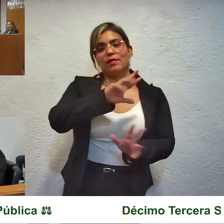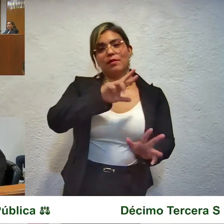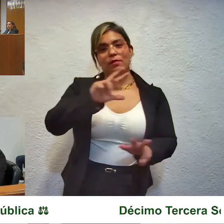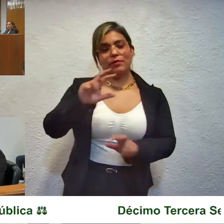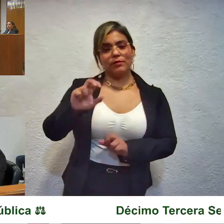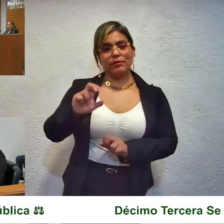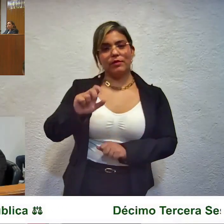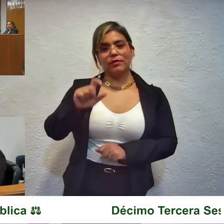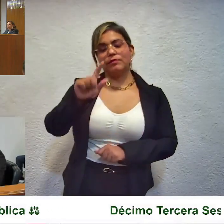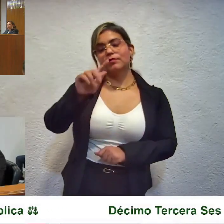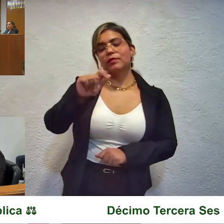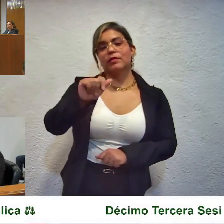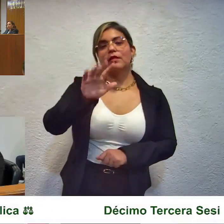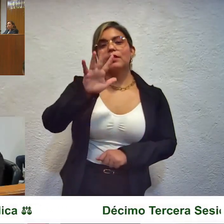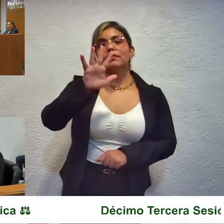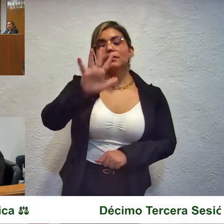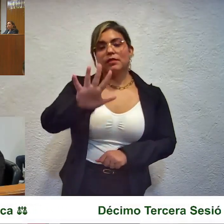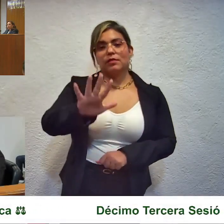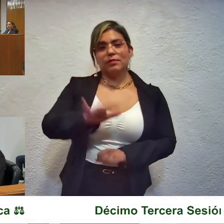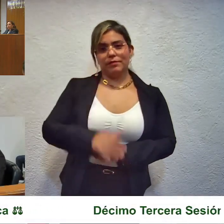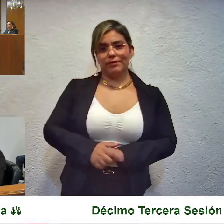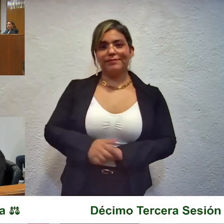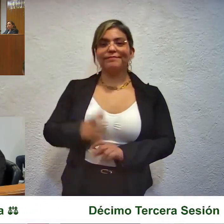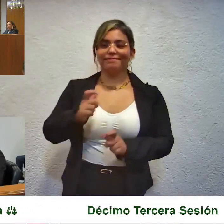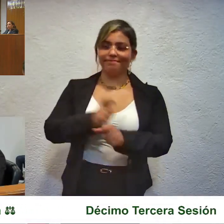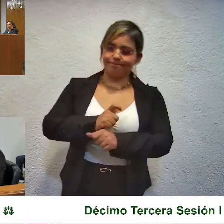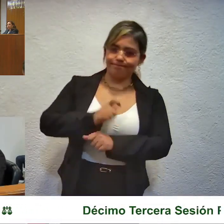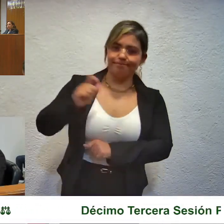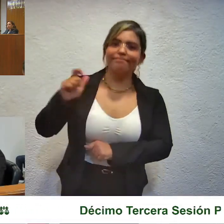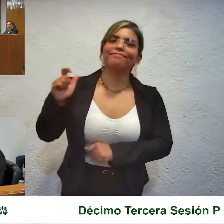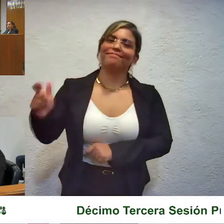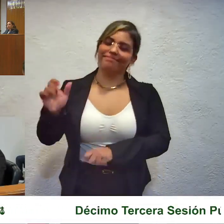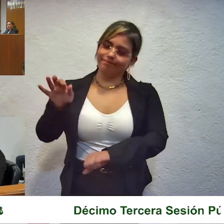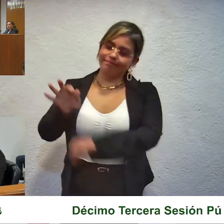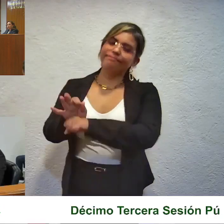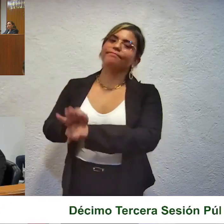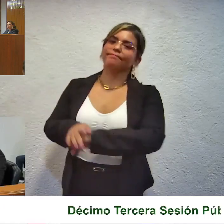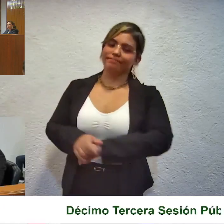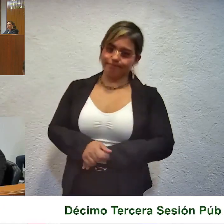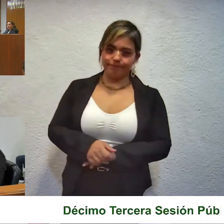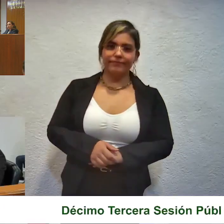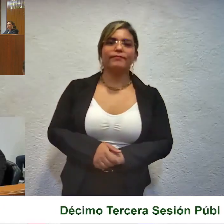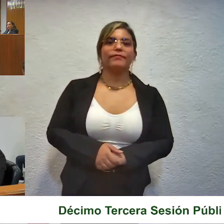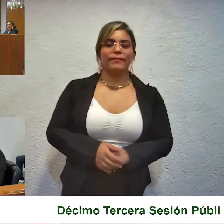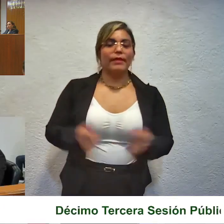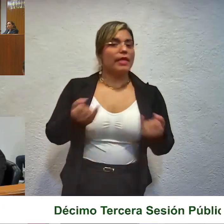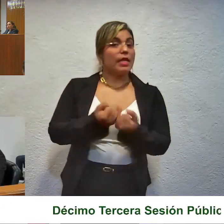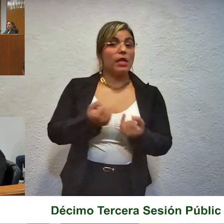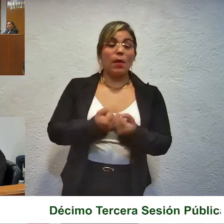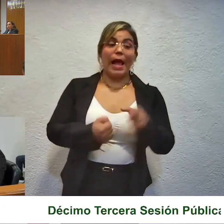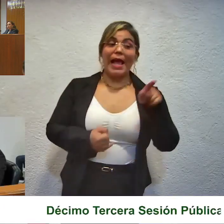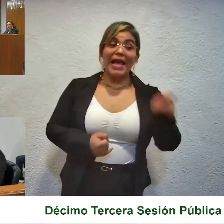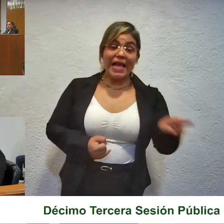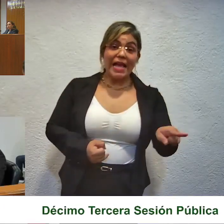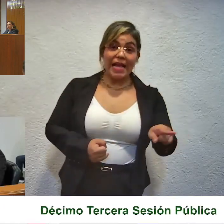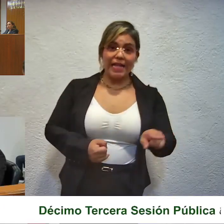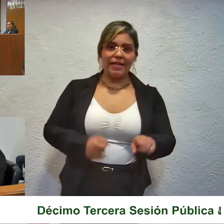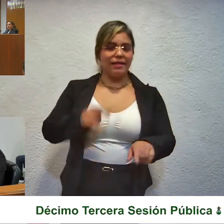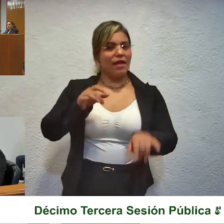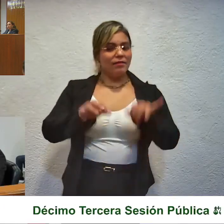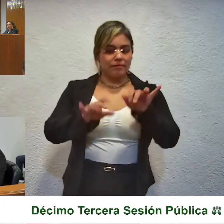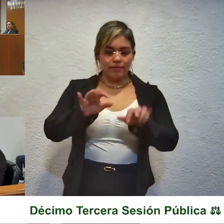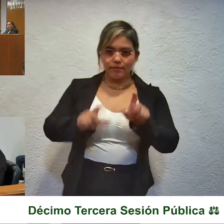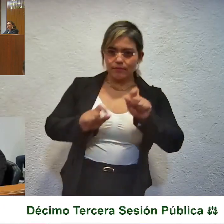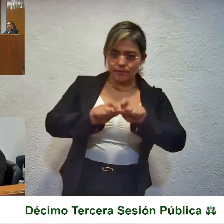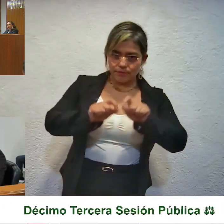5.875 pesos con 50 centavos. Asimismo, se ordena la publicación de una disculpa pública por el plazo de un día en